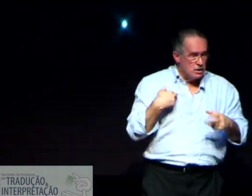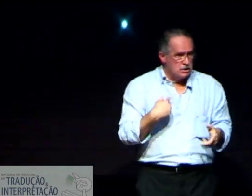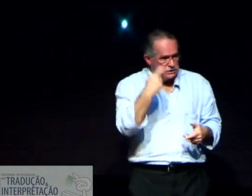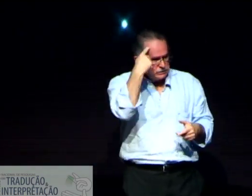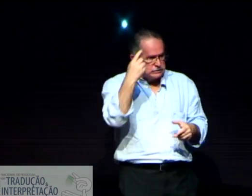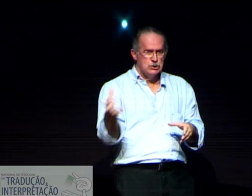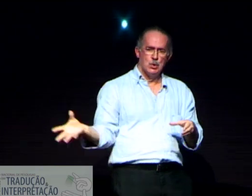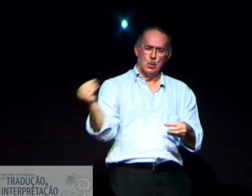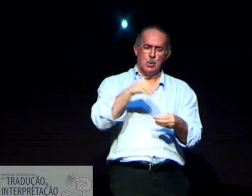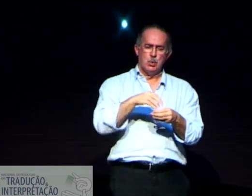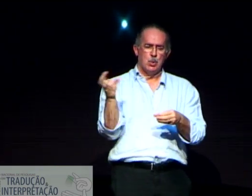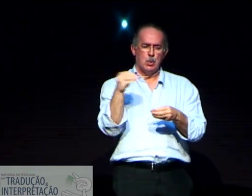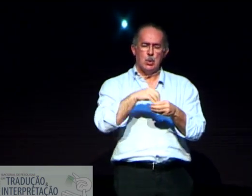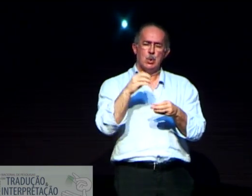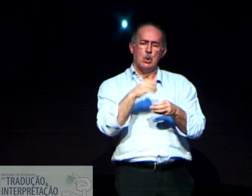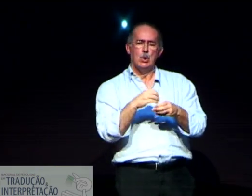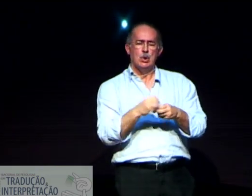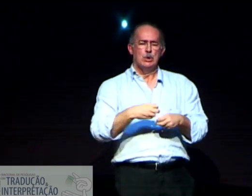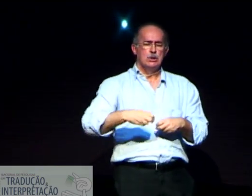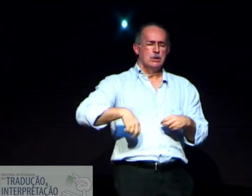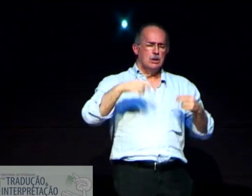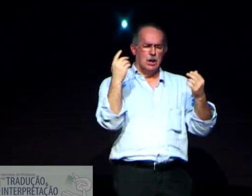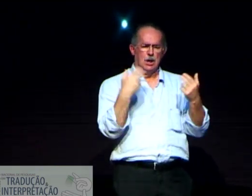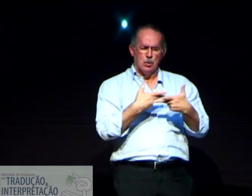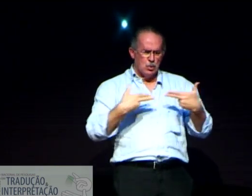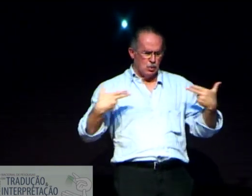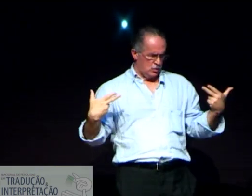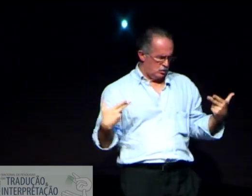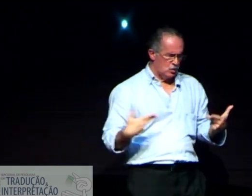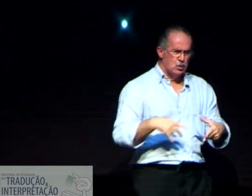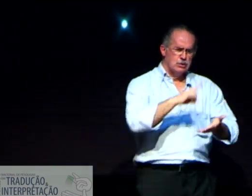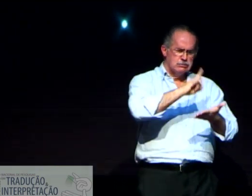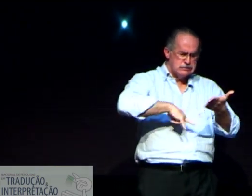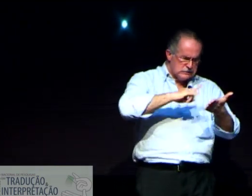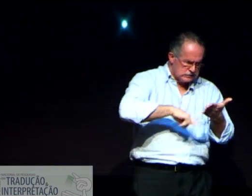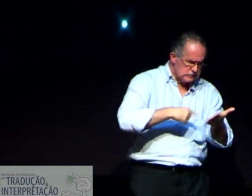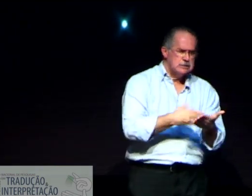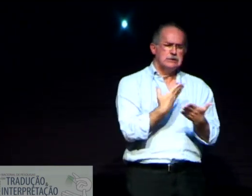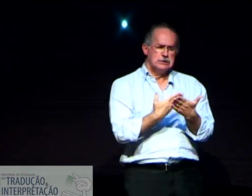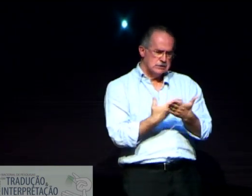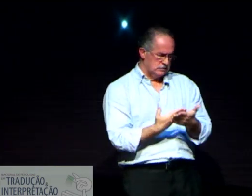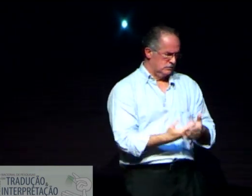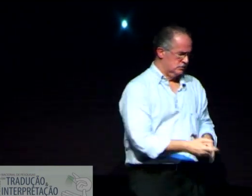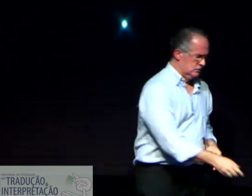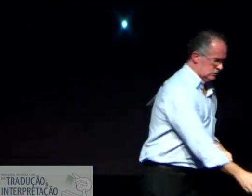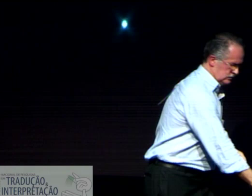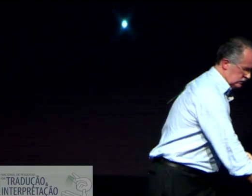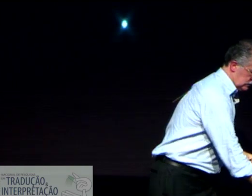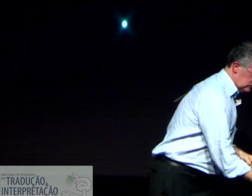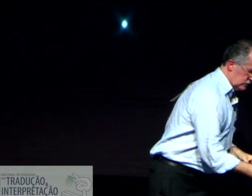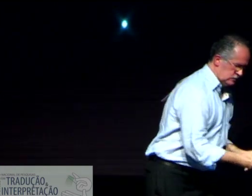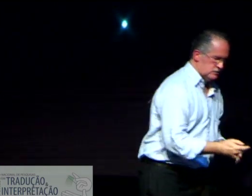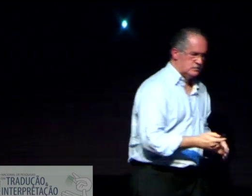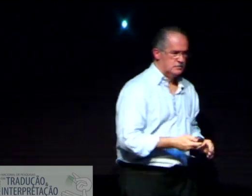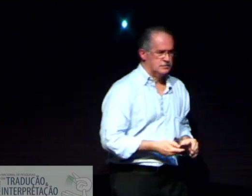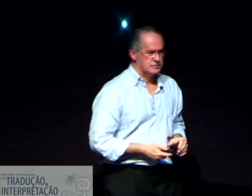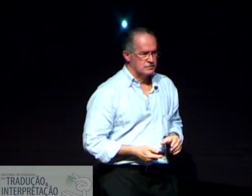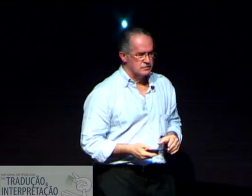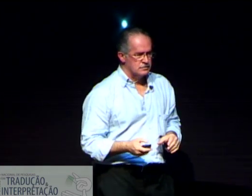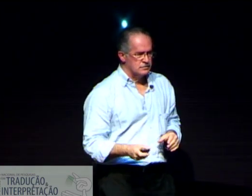mas aspectos também relacionados à vivência e ao convívio com pessoas surdas. Nós utilizamos e estudamos um pouco